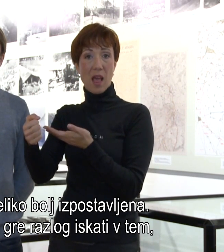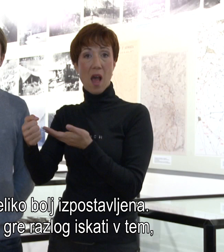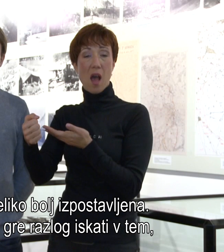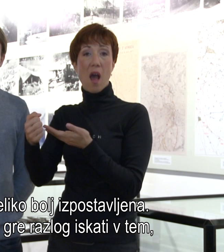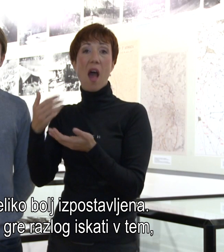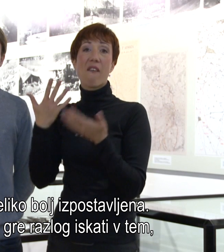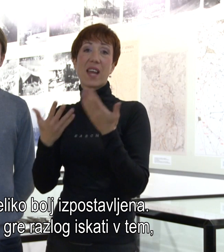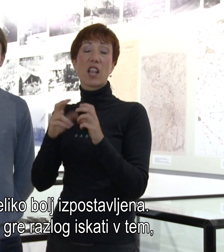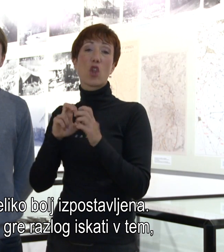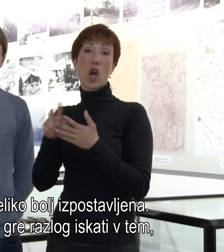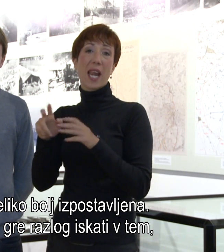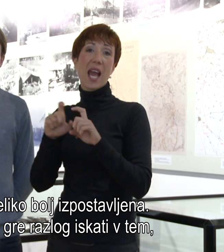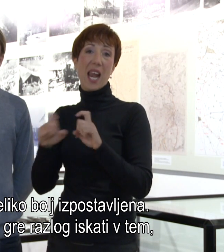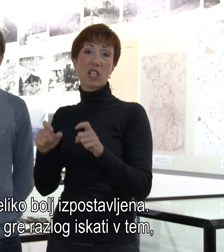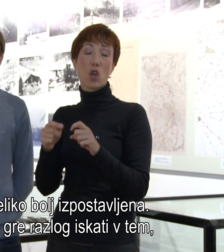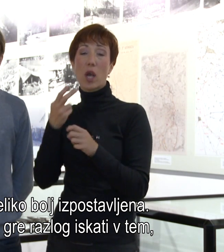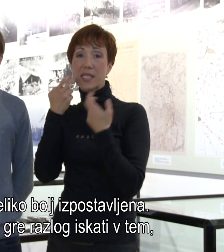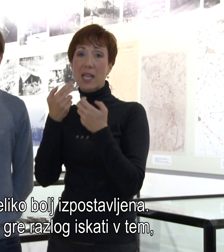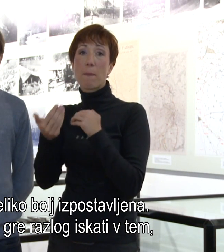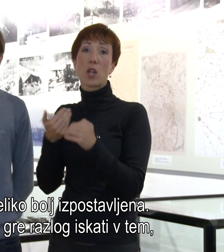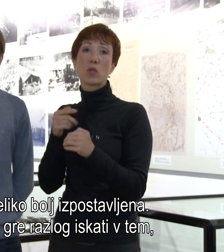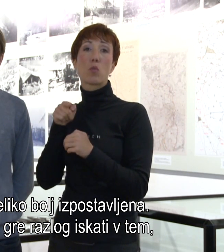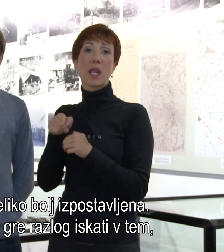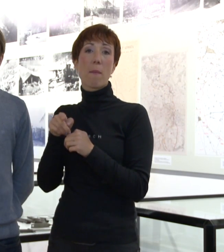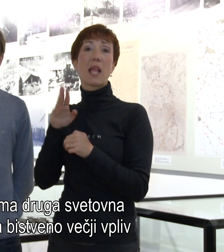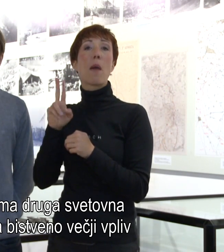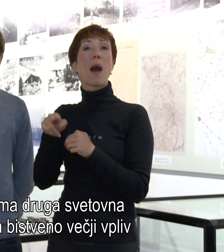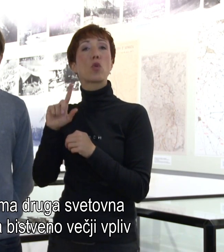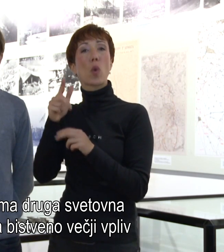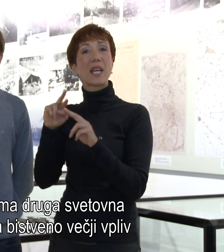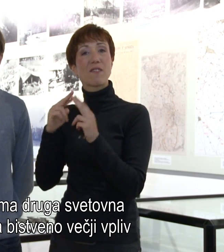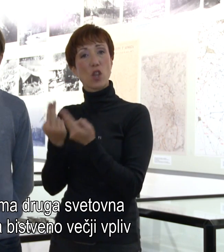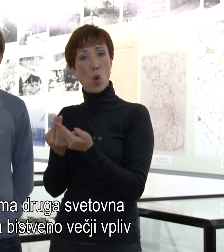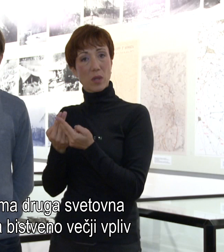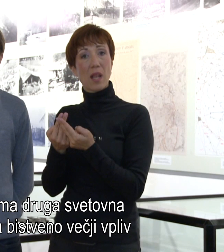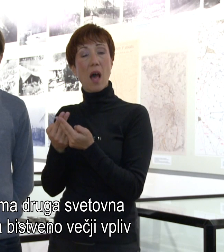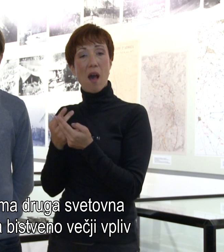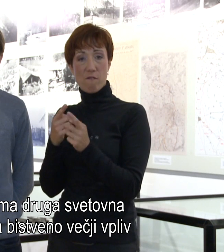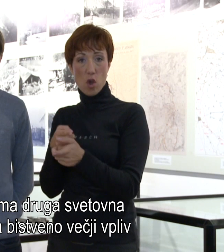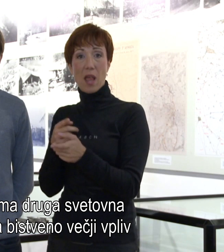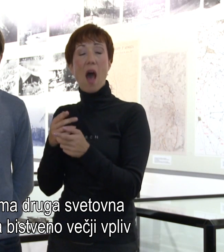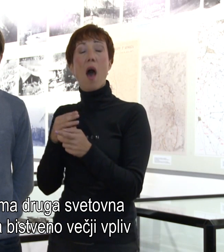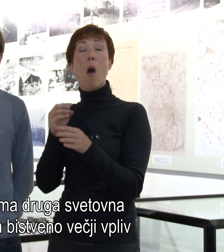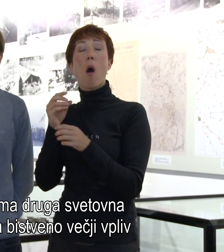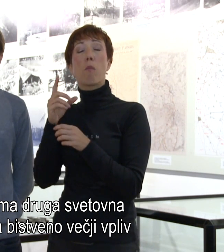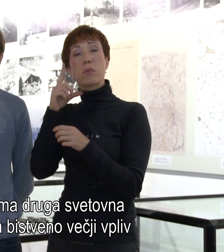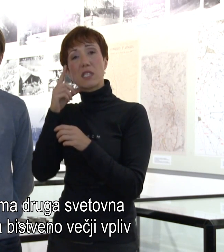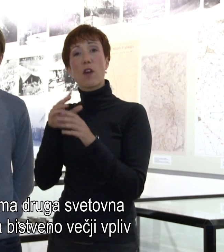Verjetno gre razlog iskati predvsem v tem, da ima druga svetovna vojna bistveno večji vpliv na sedanje